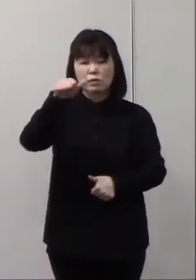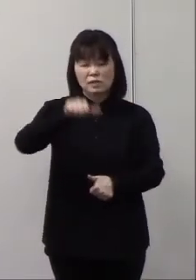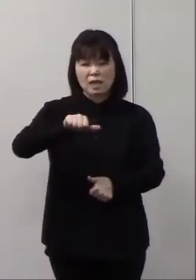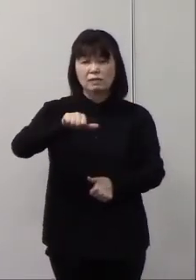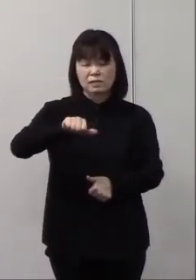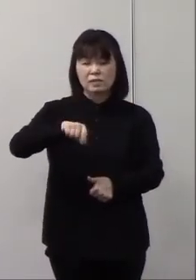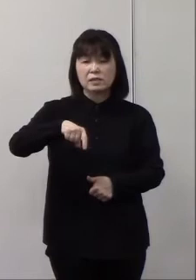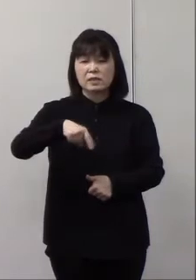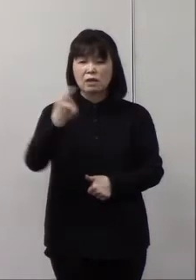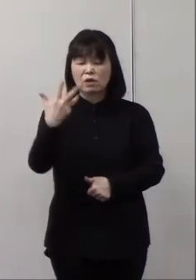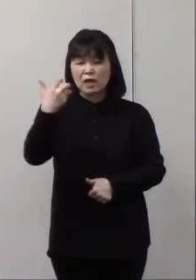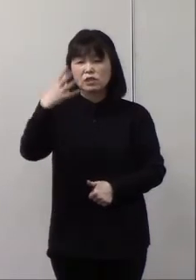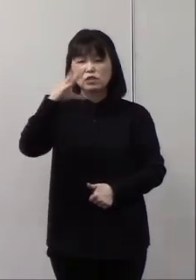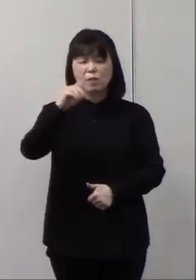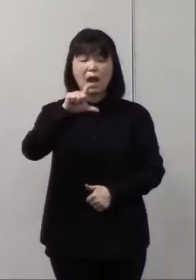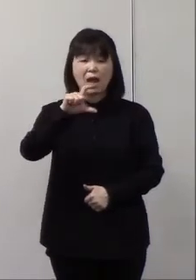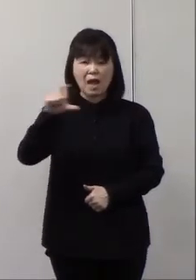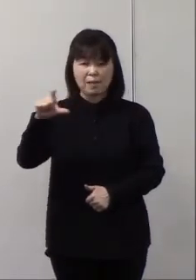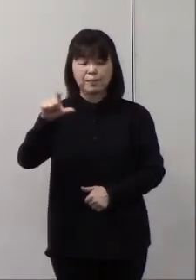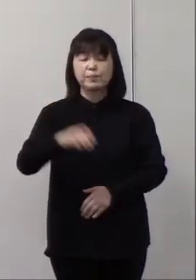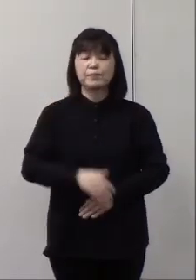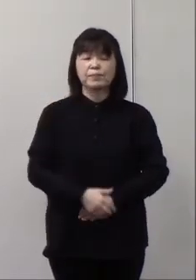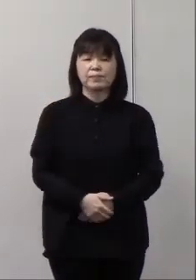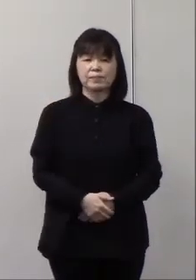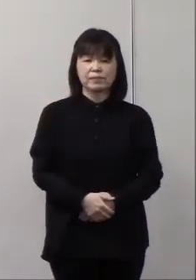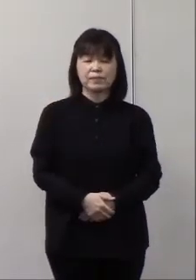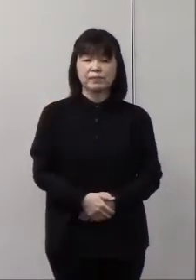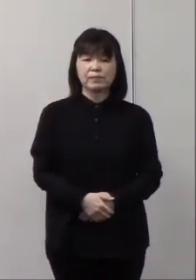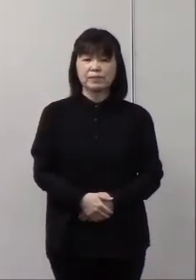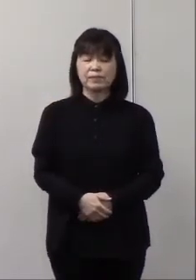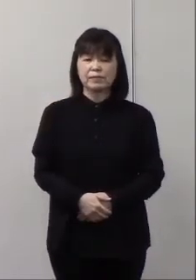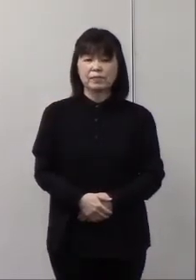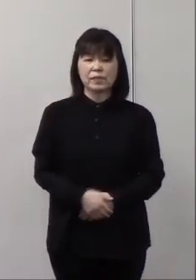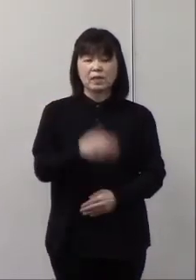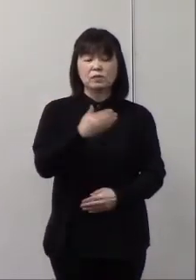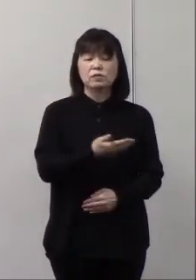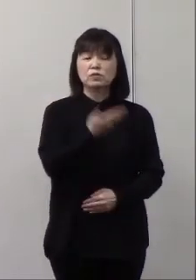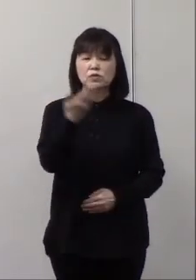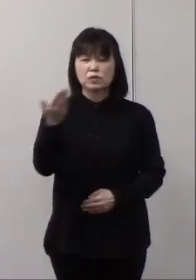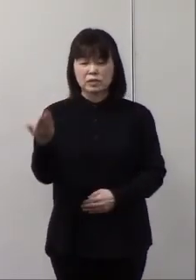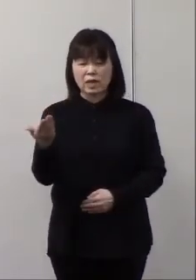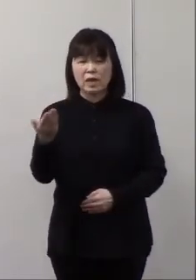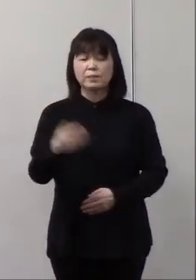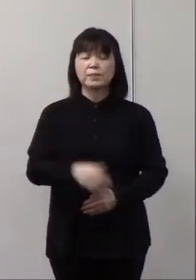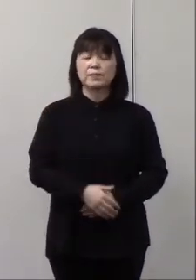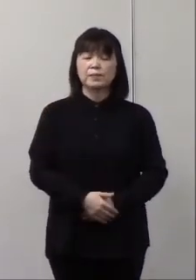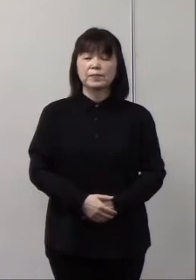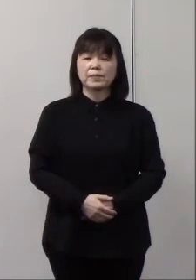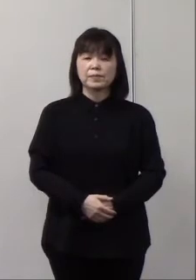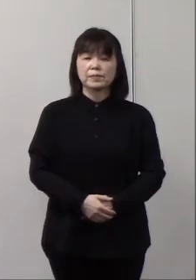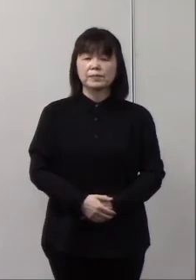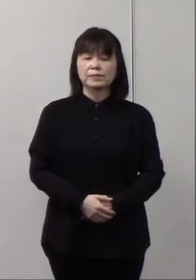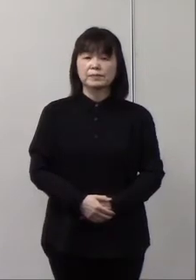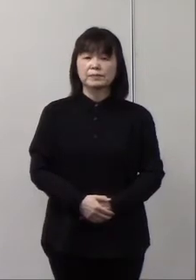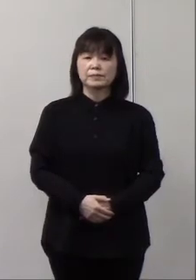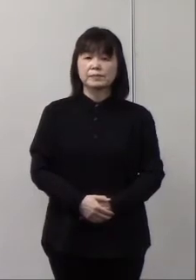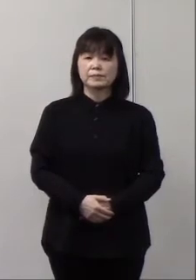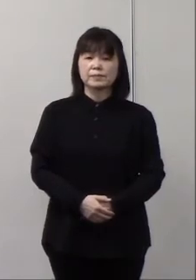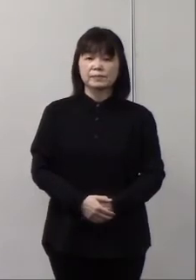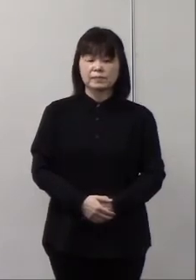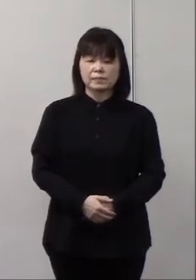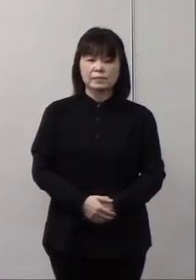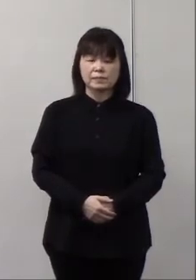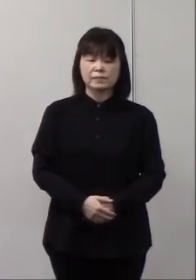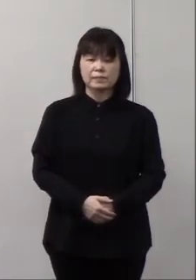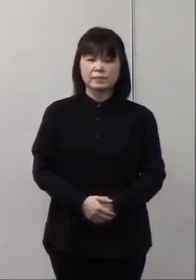ております。で、括弧3がこれは、中身も新しいものでございまして、さ